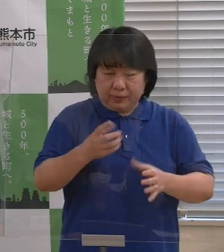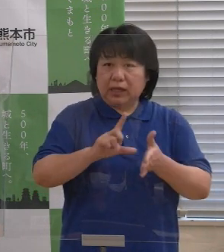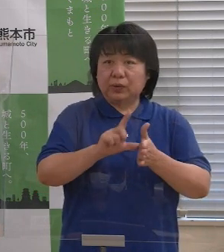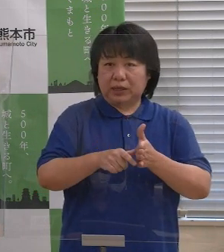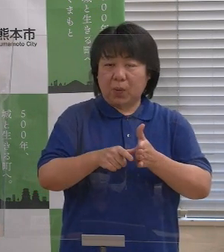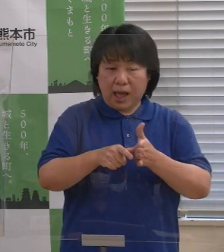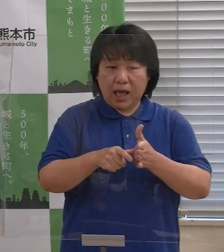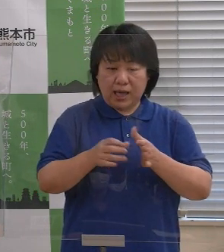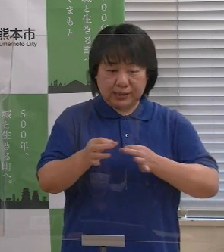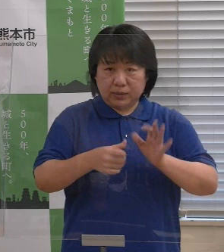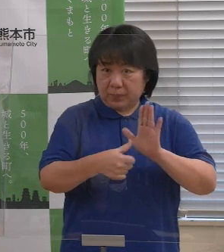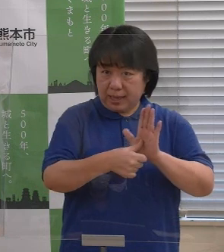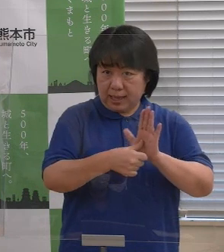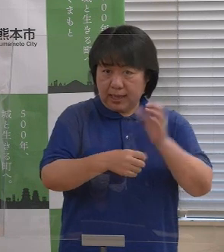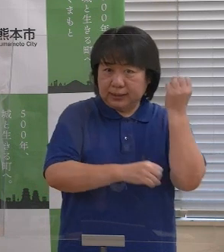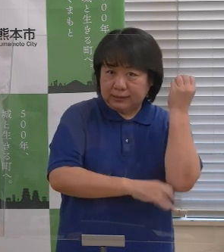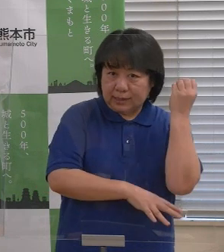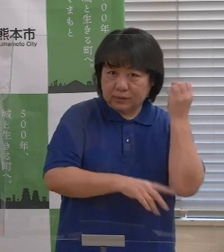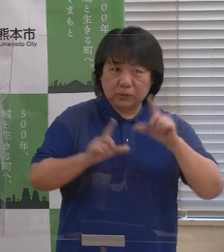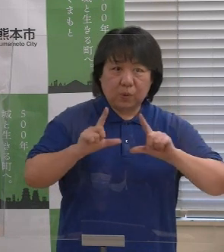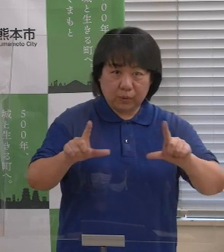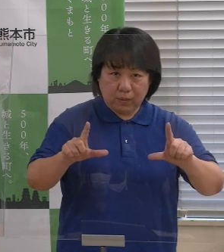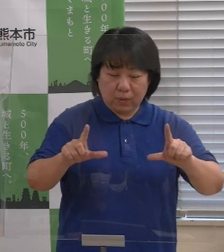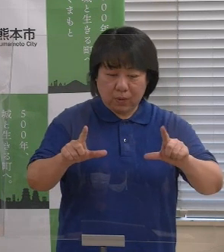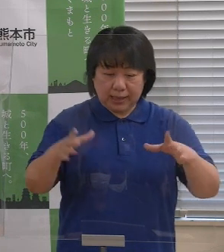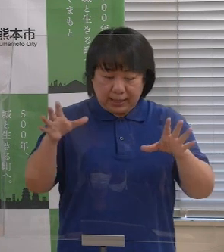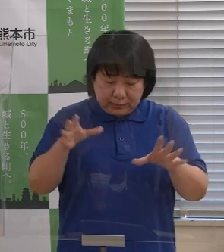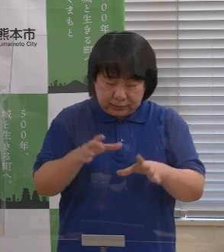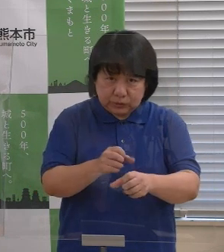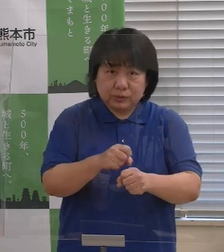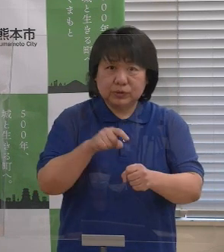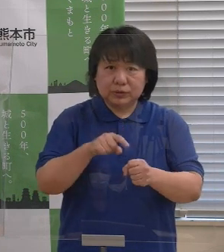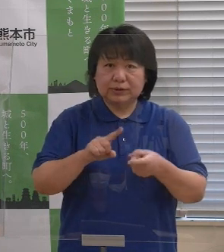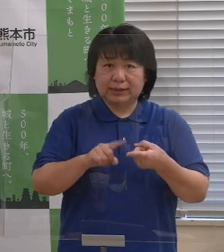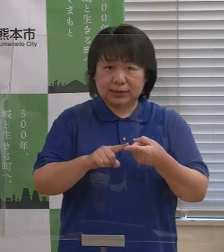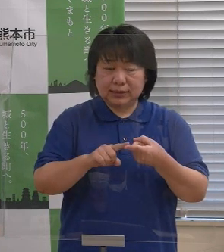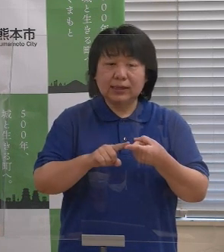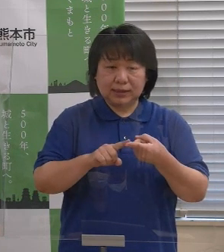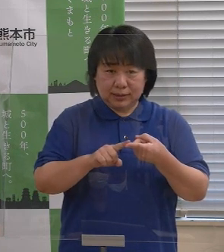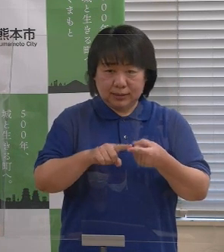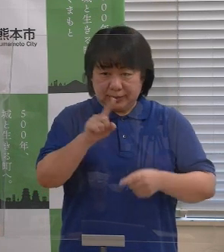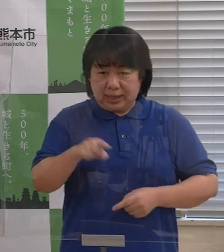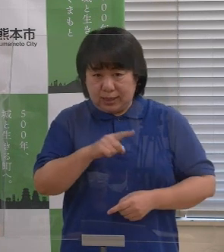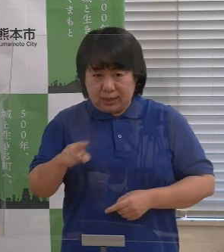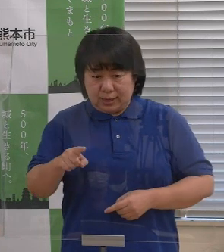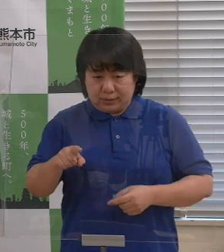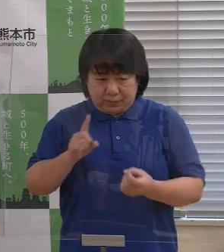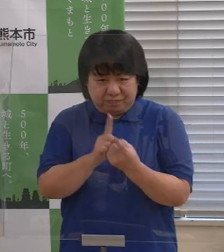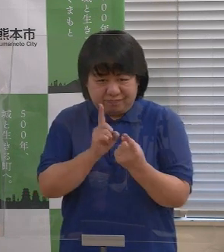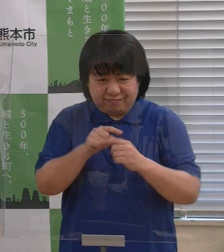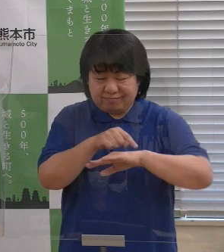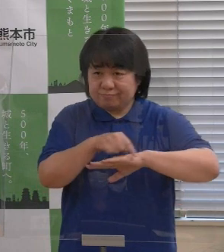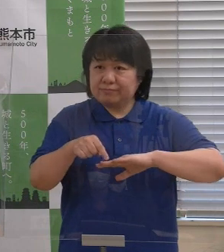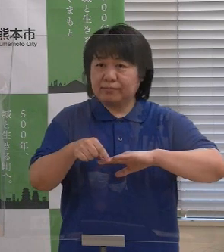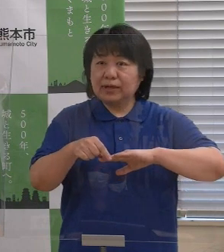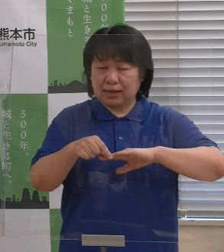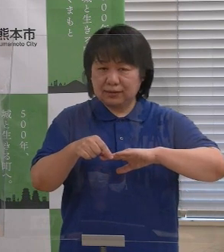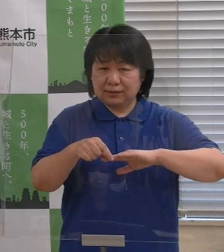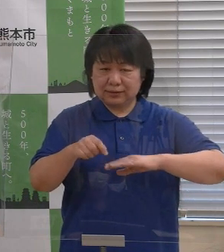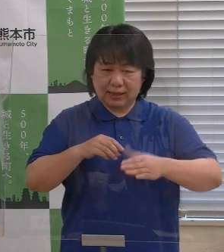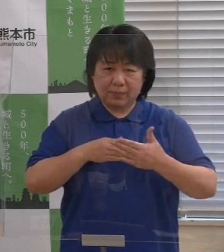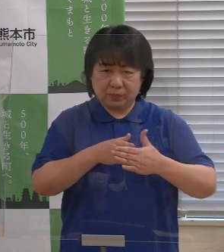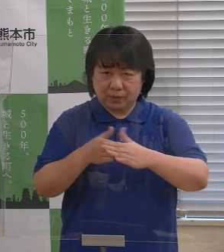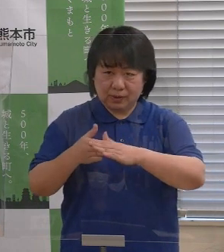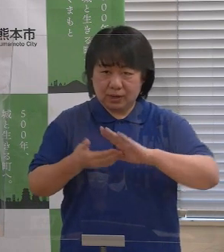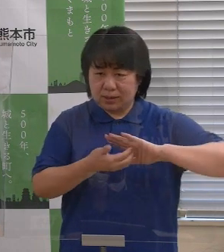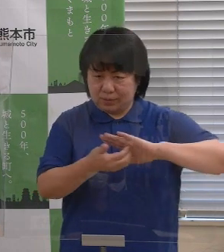名を原則公表し、集中的な、また迅速な感染拡大防止対策に努めてまい